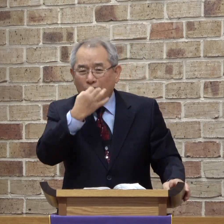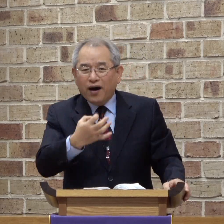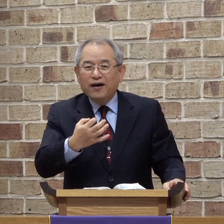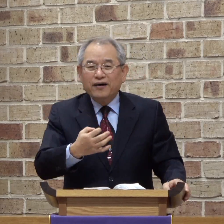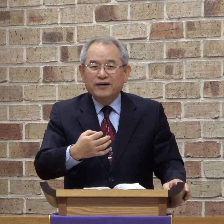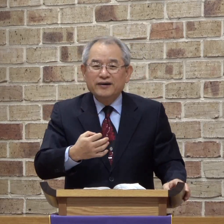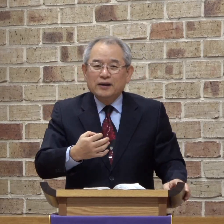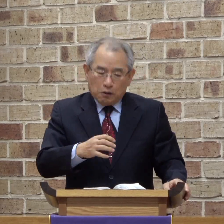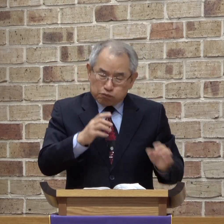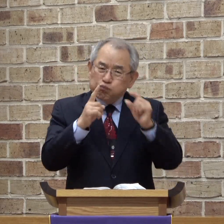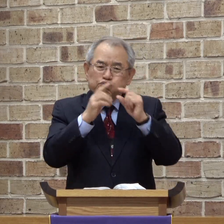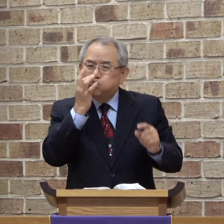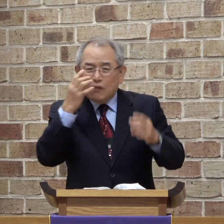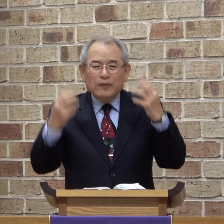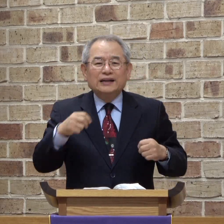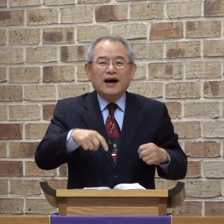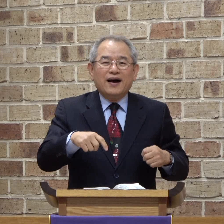놀라울 정도로